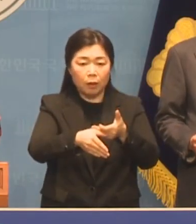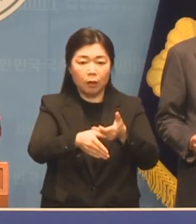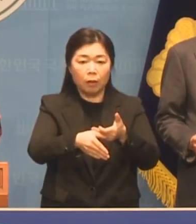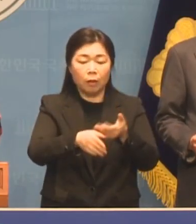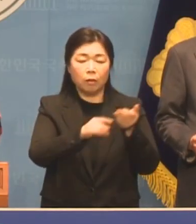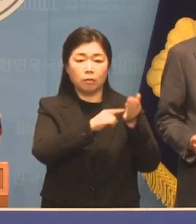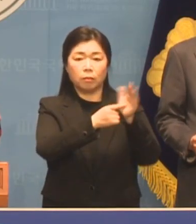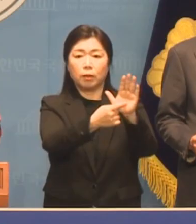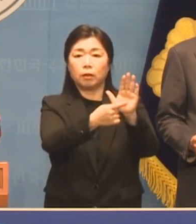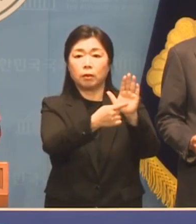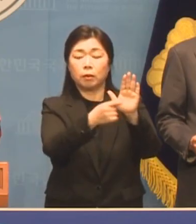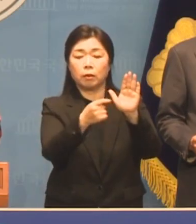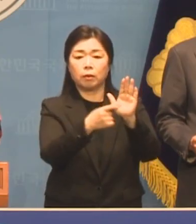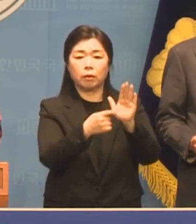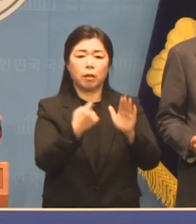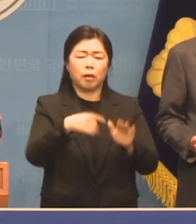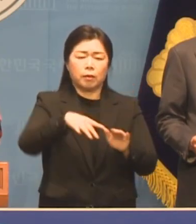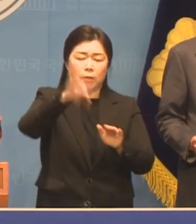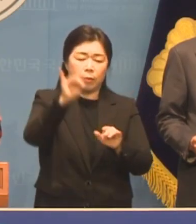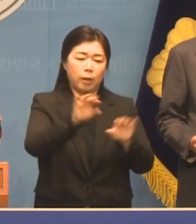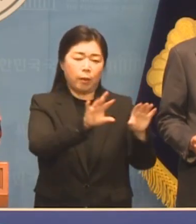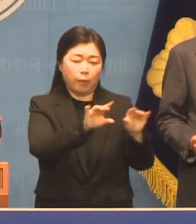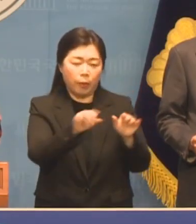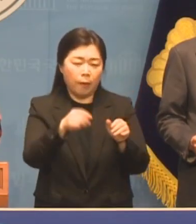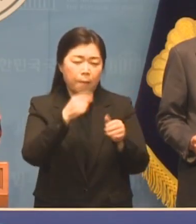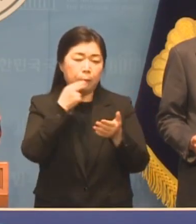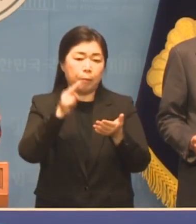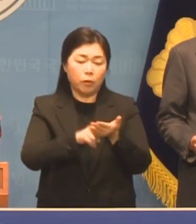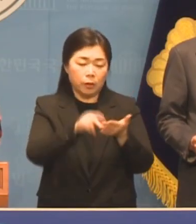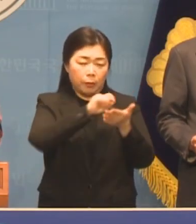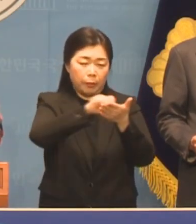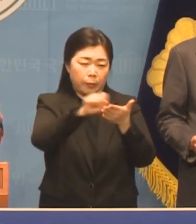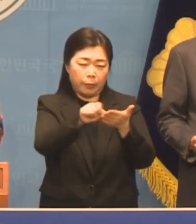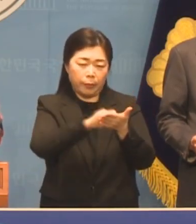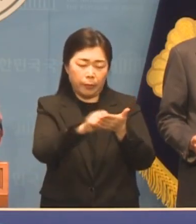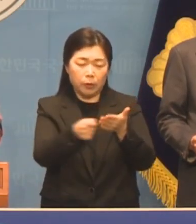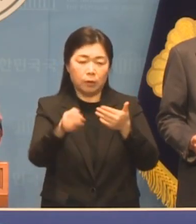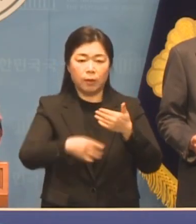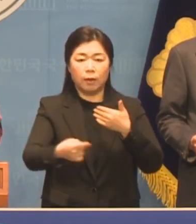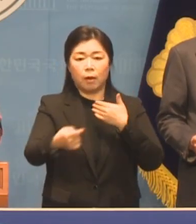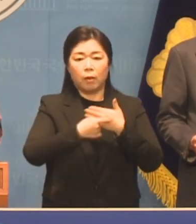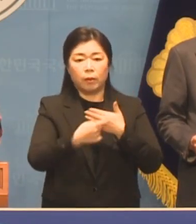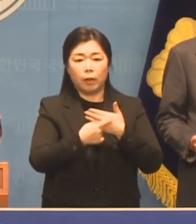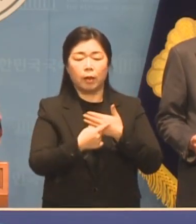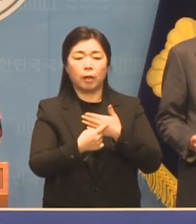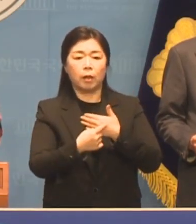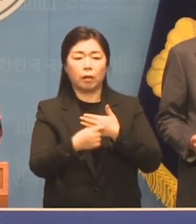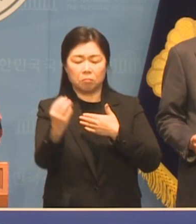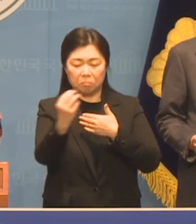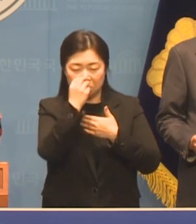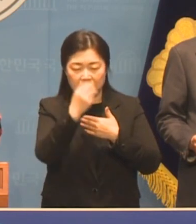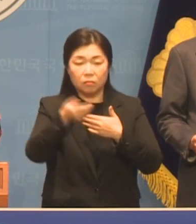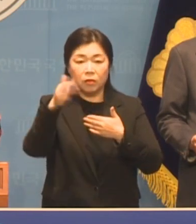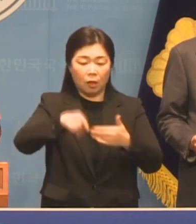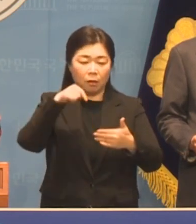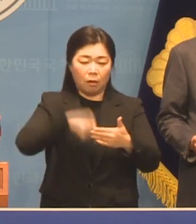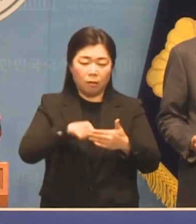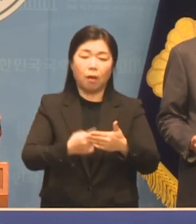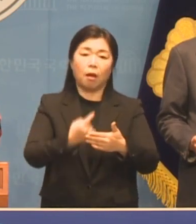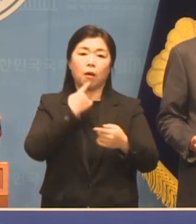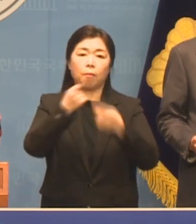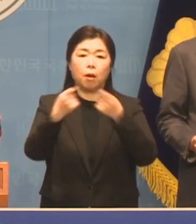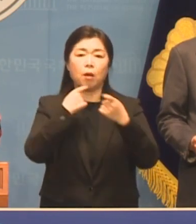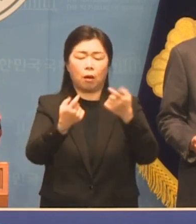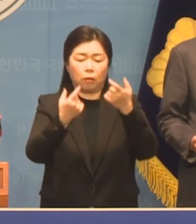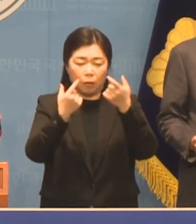나왔습니다. 부드러운 말로 치장된 편지 같지만 그 속내는 협박과 겁박이 가득 찬 강창구의